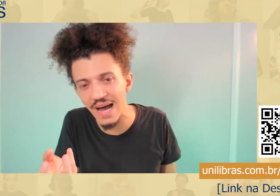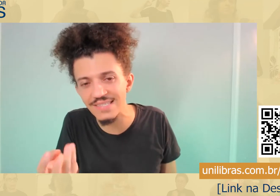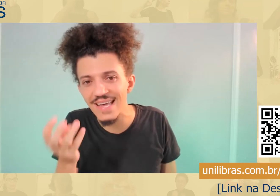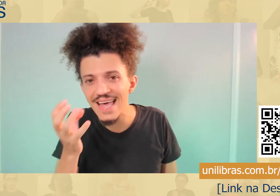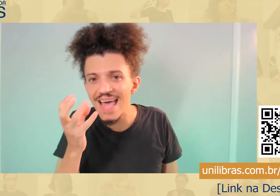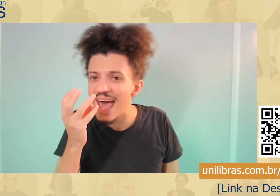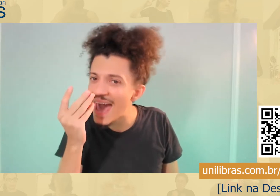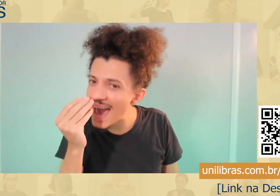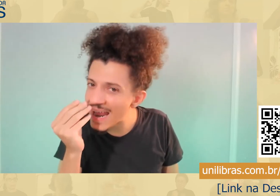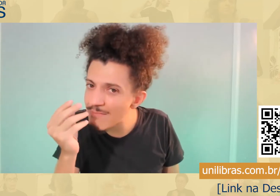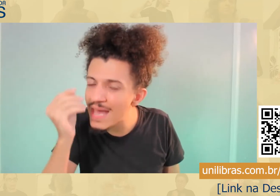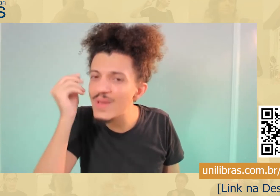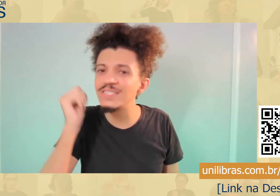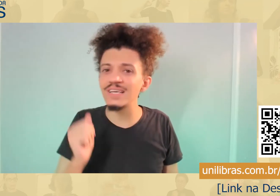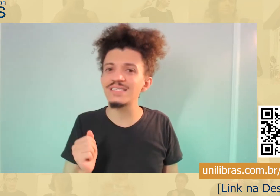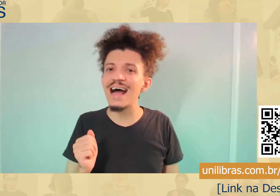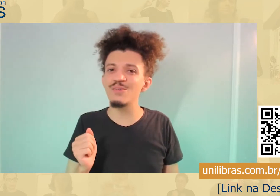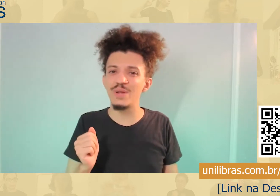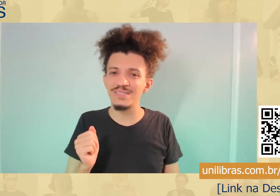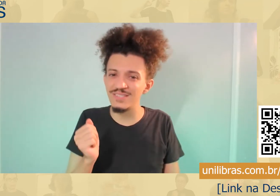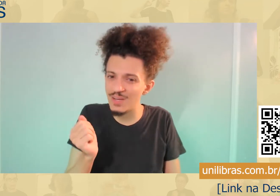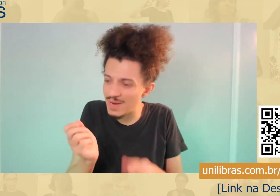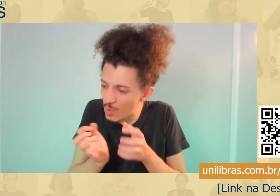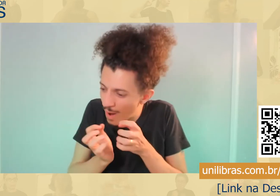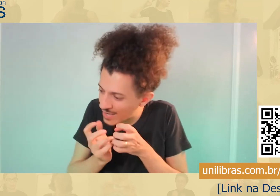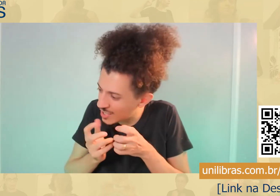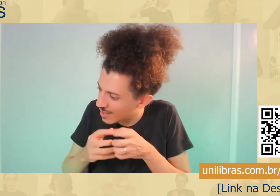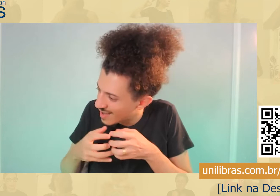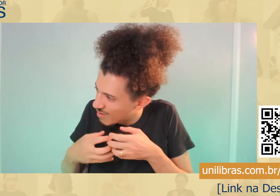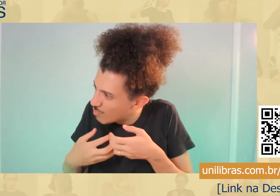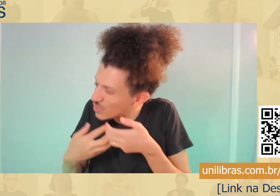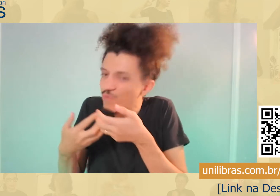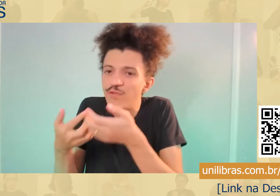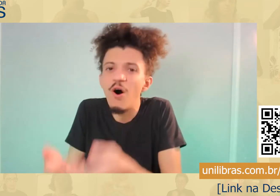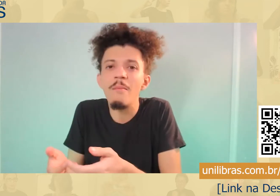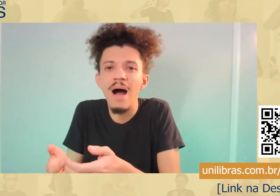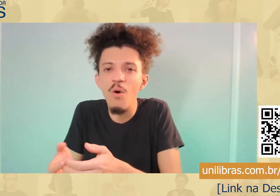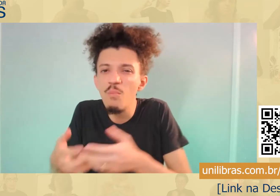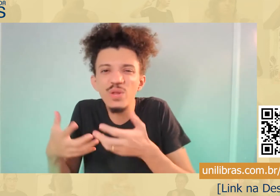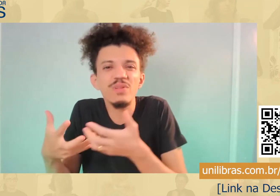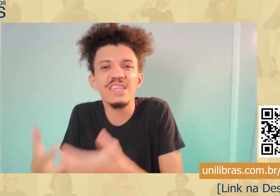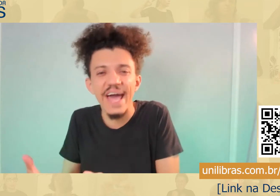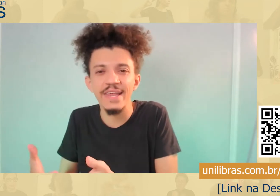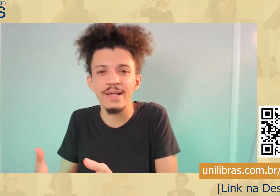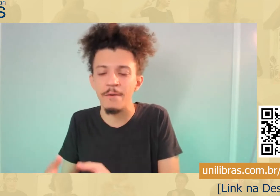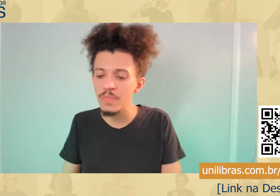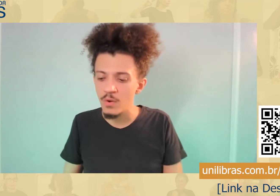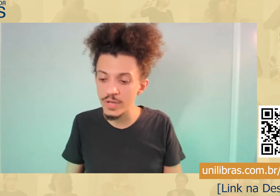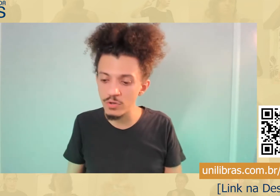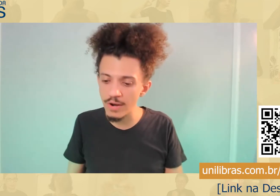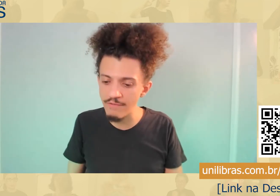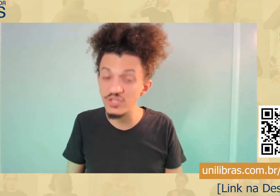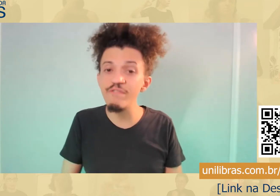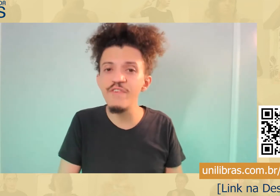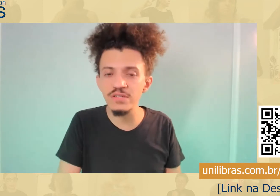língua de sinais era meio engessado, por assim dizer, uma linguagem muito formal, muito técnica, o